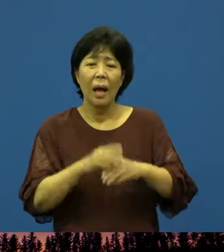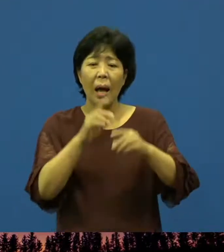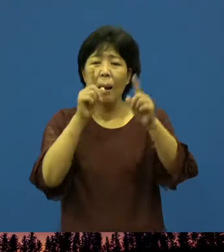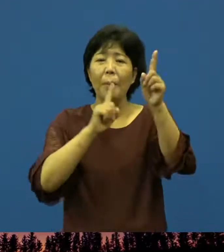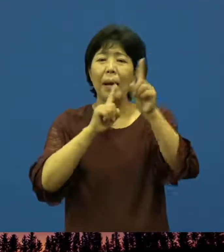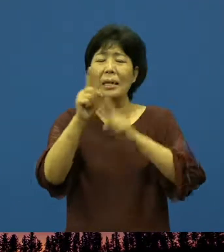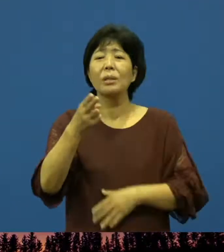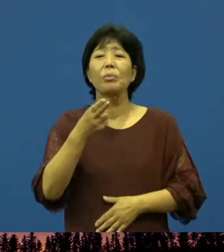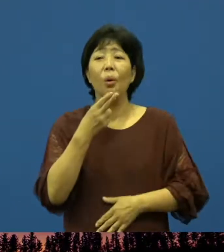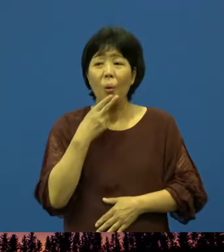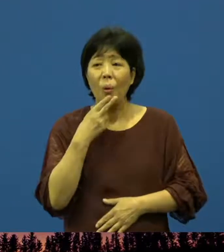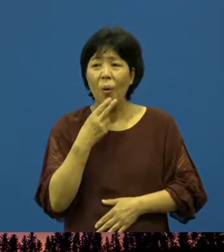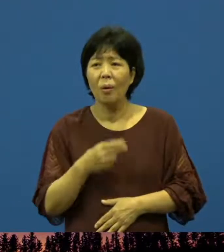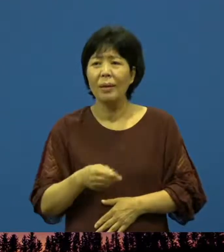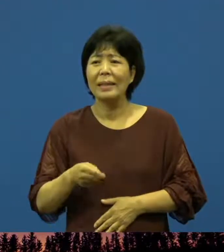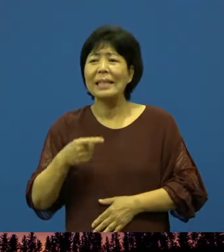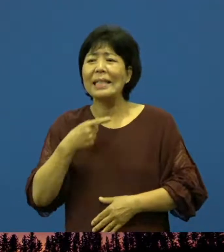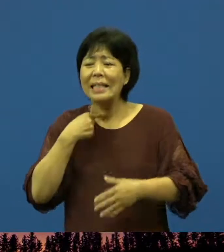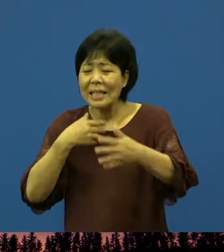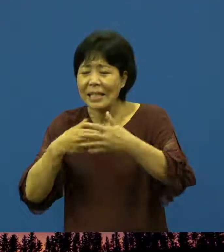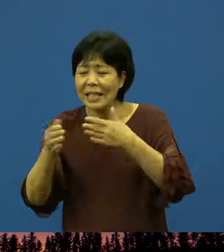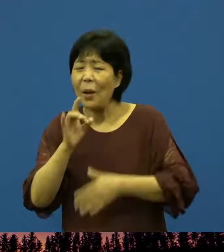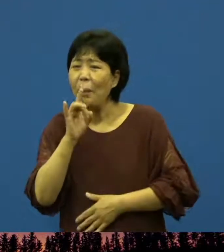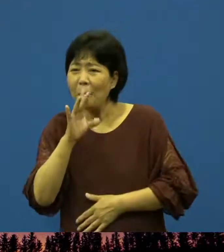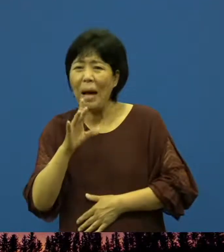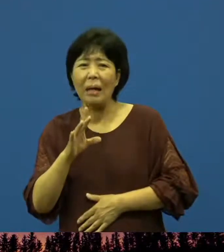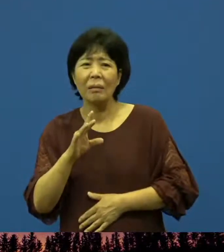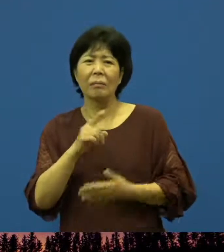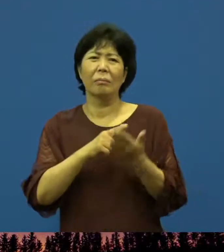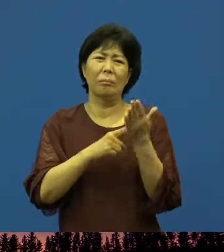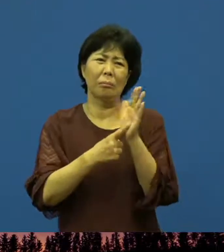말씀이 없고 체험만 강조되면 신비주의가 되는 거예요.